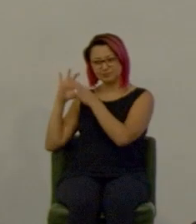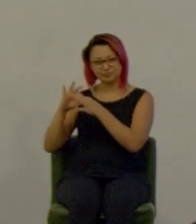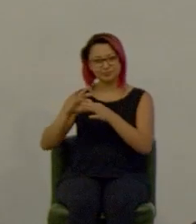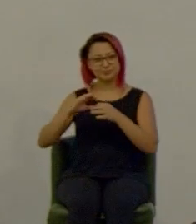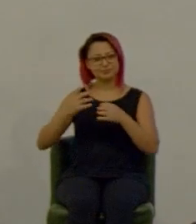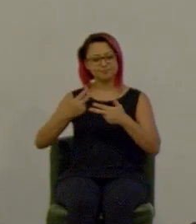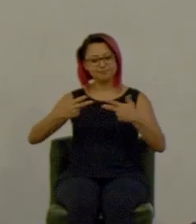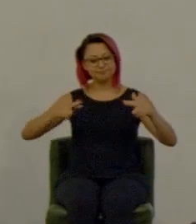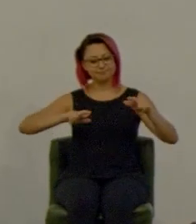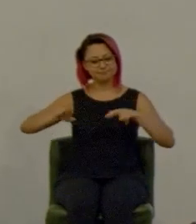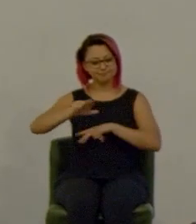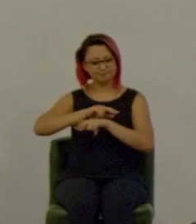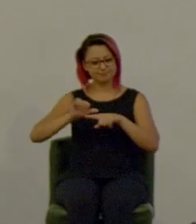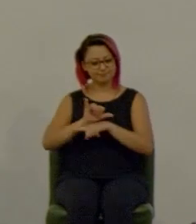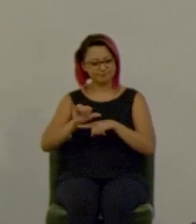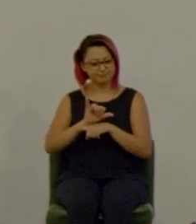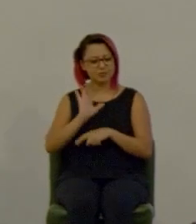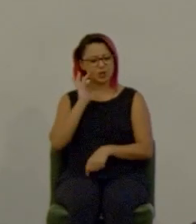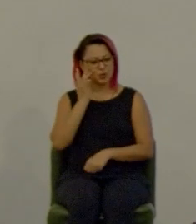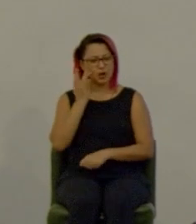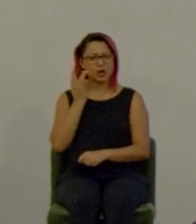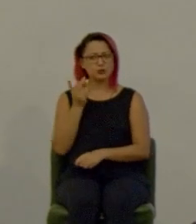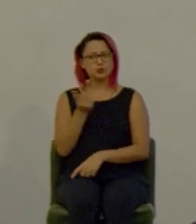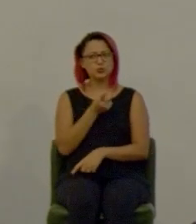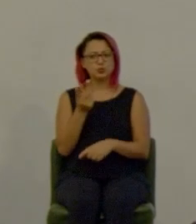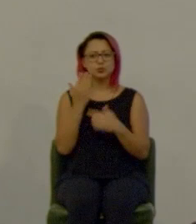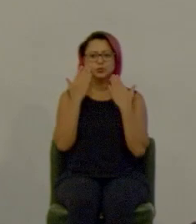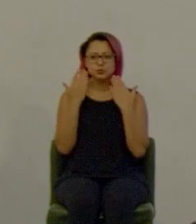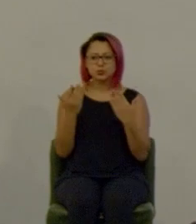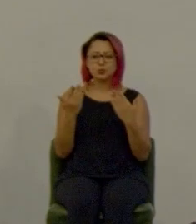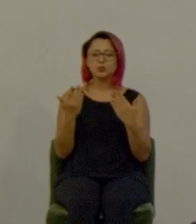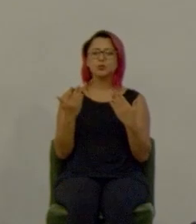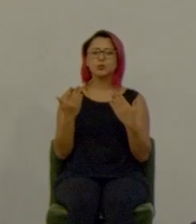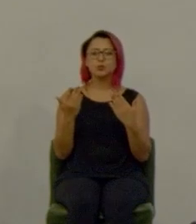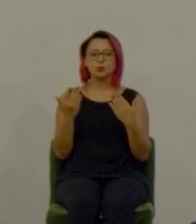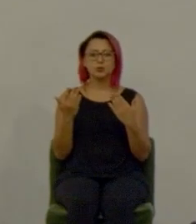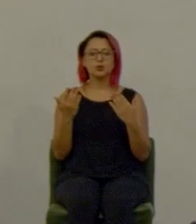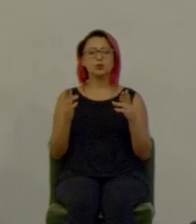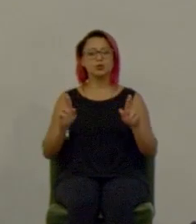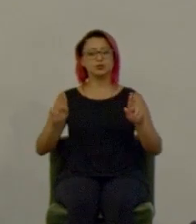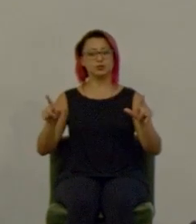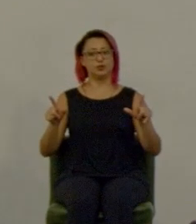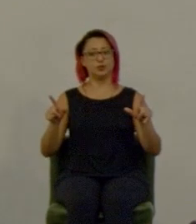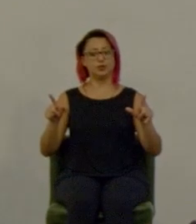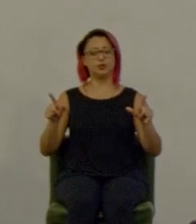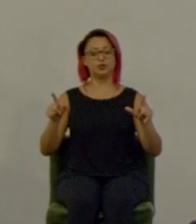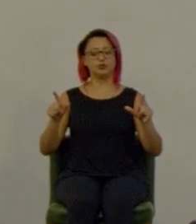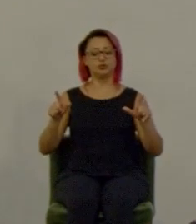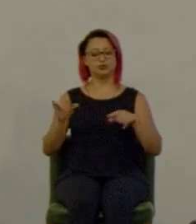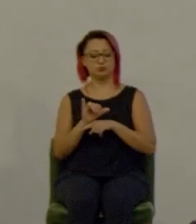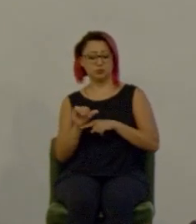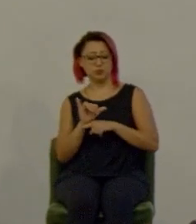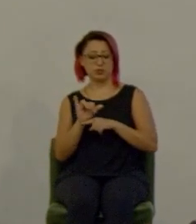ferramentas. E eu acho que ambos também trouxeram diferentes ferramentas